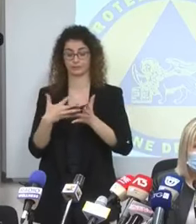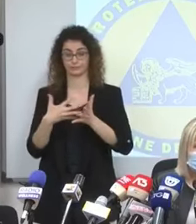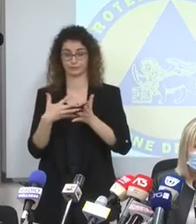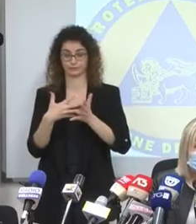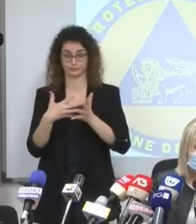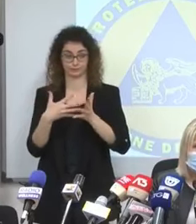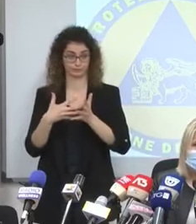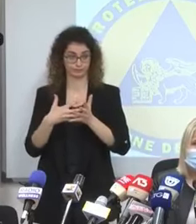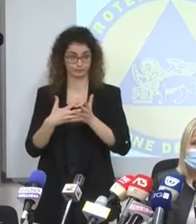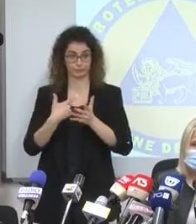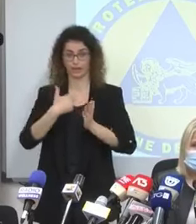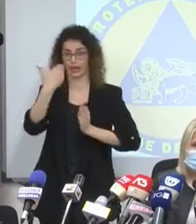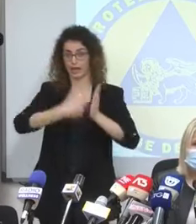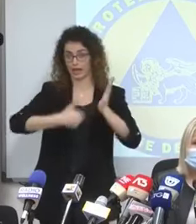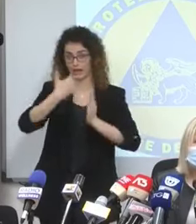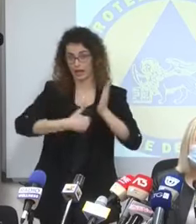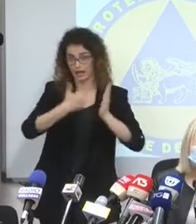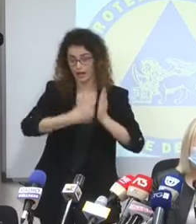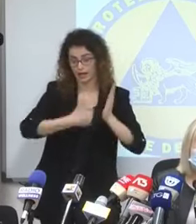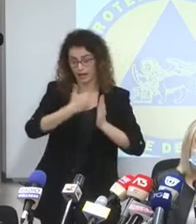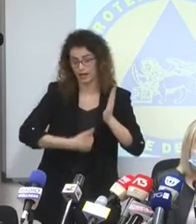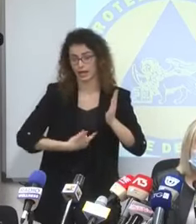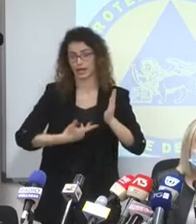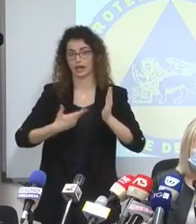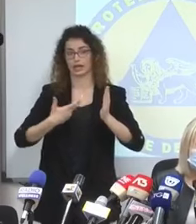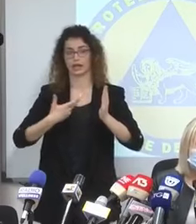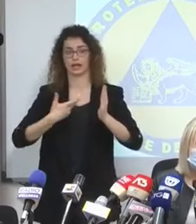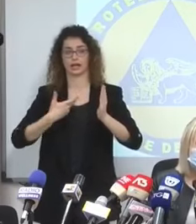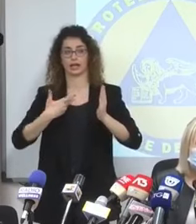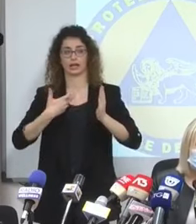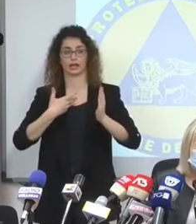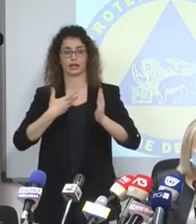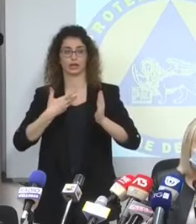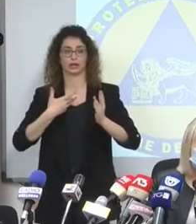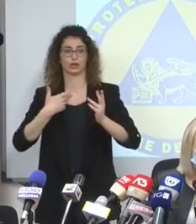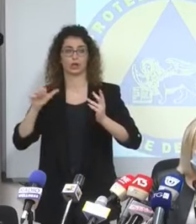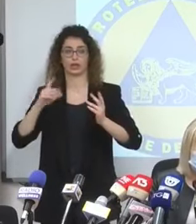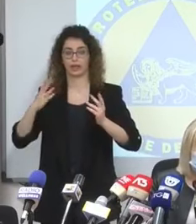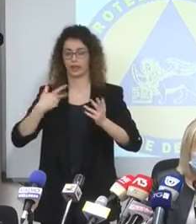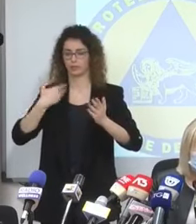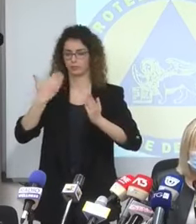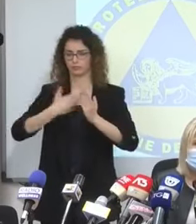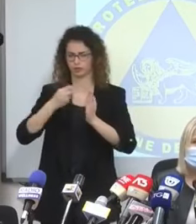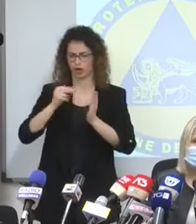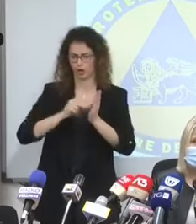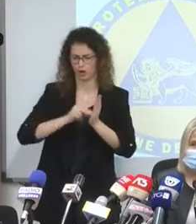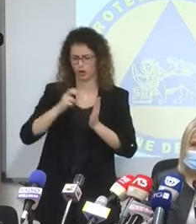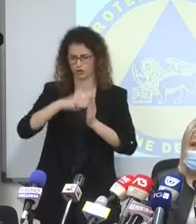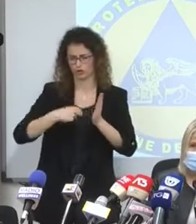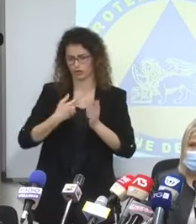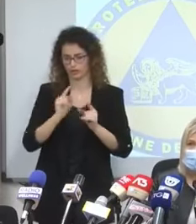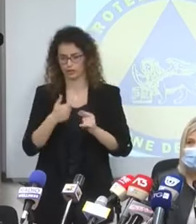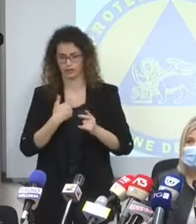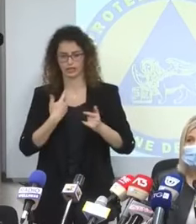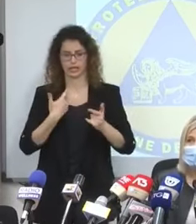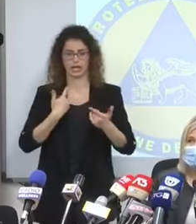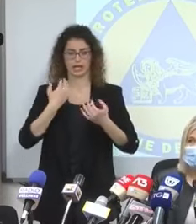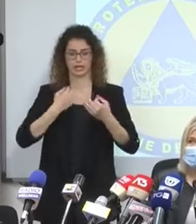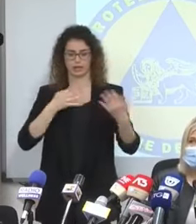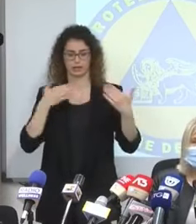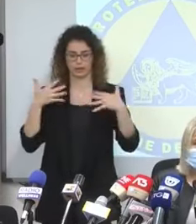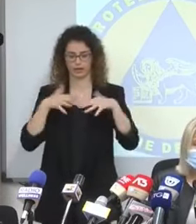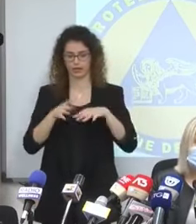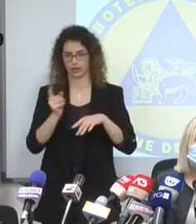avere tutti gli elenchi, tutti i dati. SERD ha fatto un lavoro di codici, però chiaramente non sempre